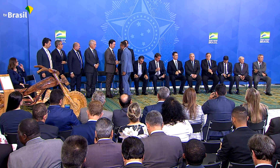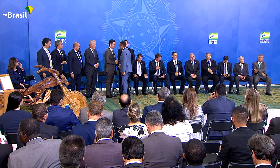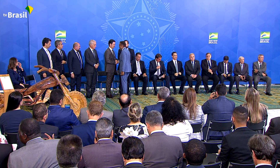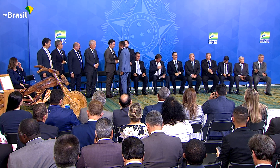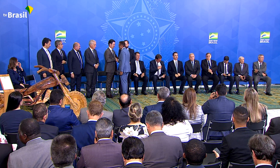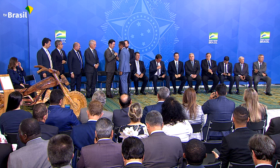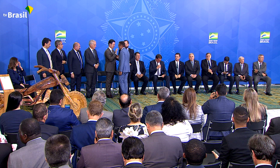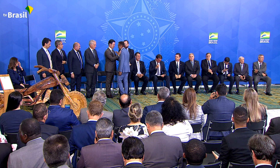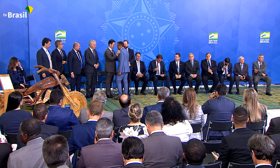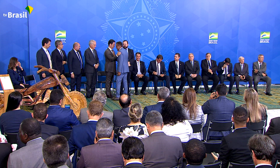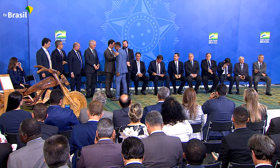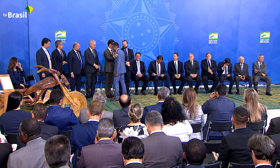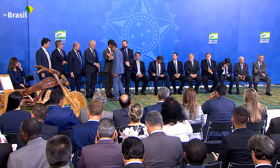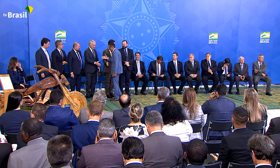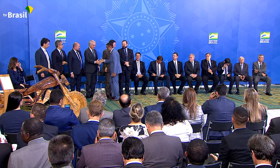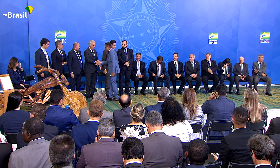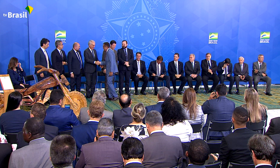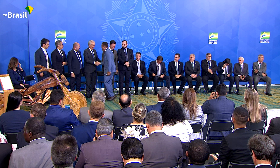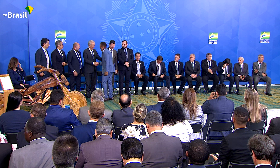Oi